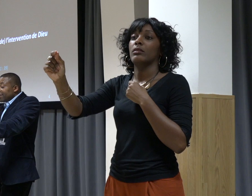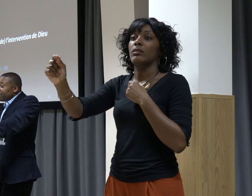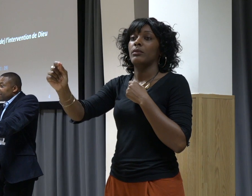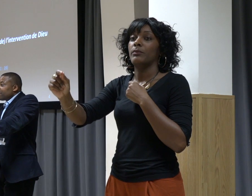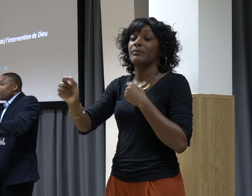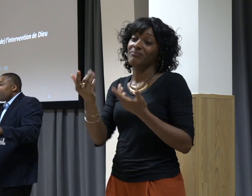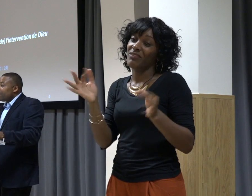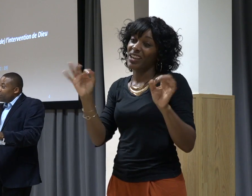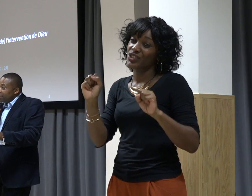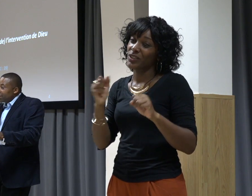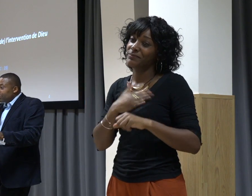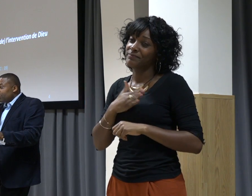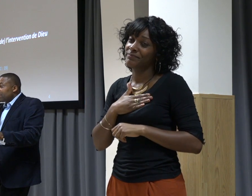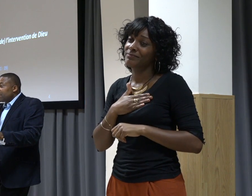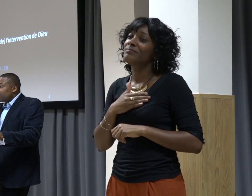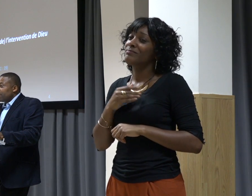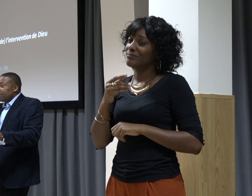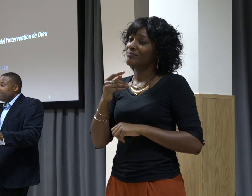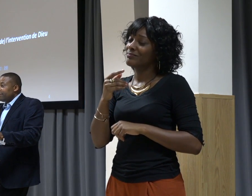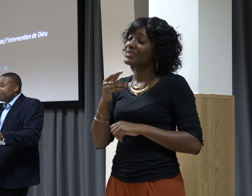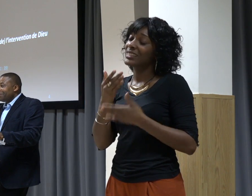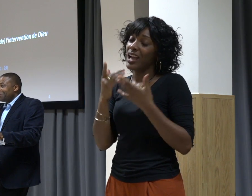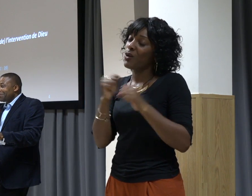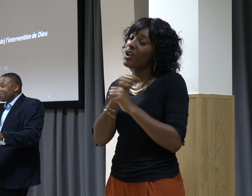Et chers frères et sœurs, croyez-moi, c'est quelque chose d'exceptionnel.